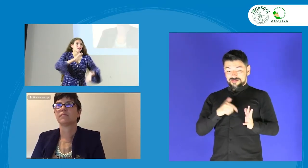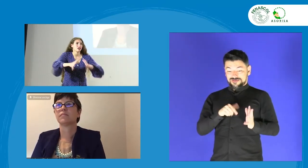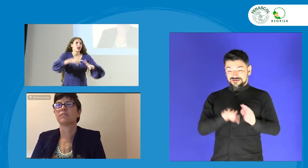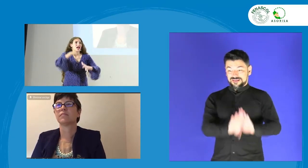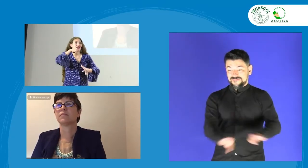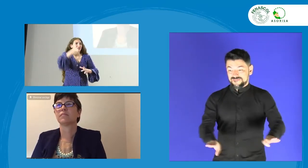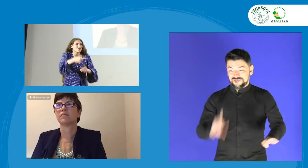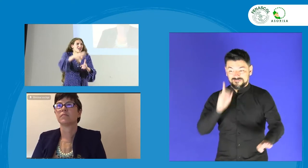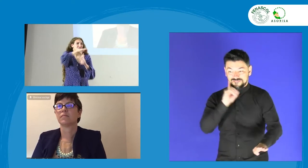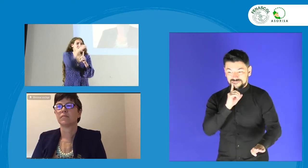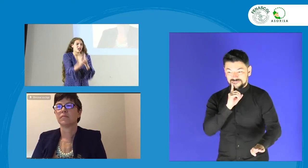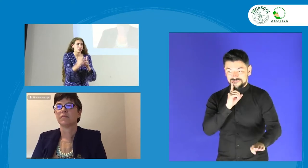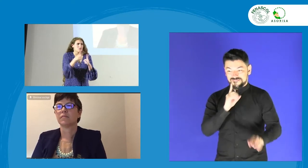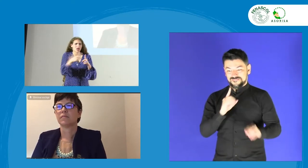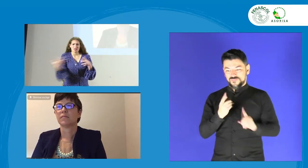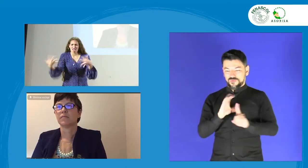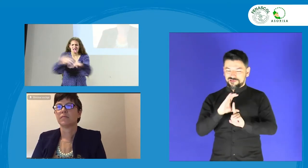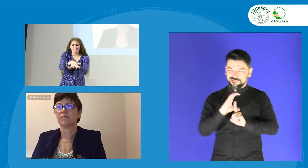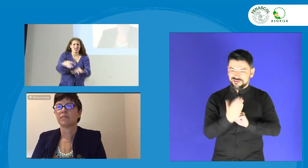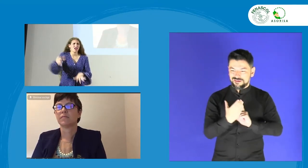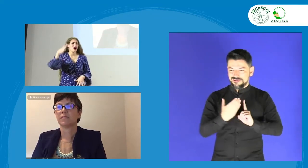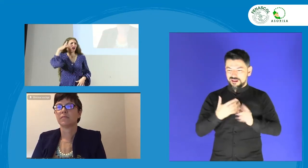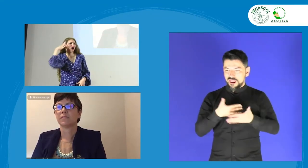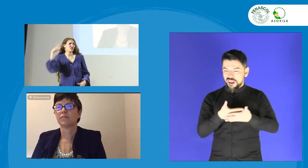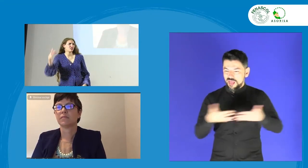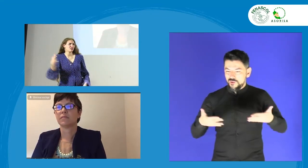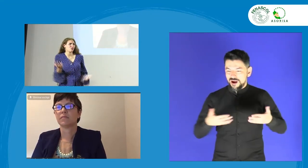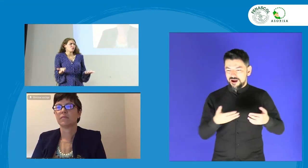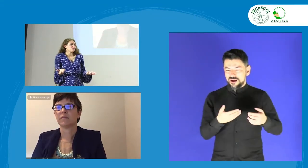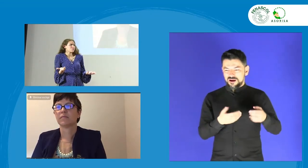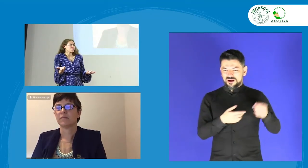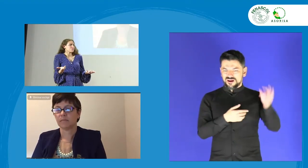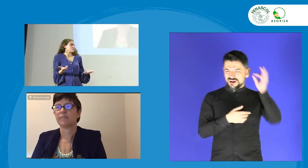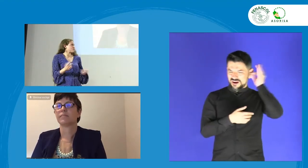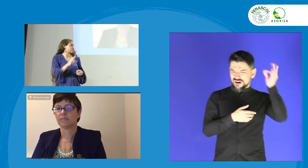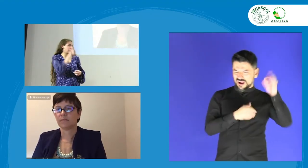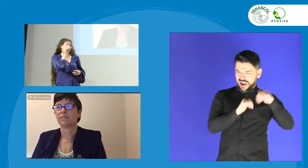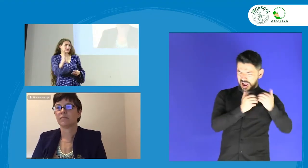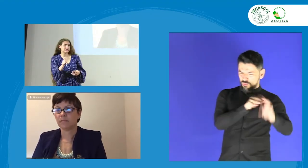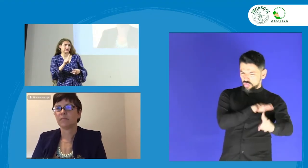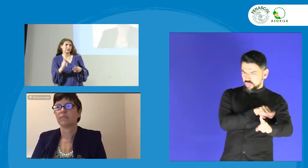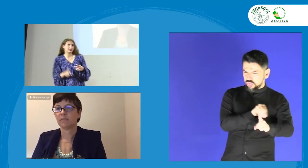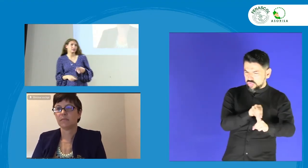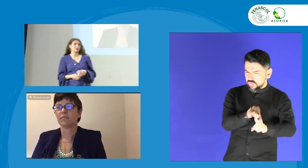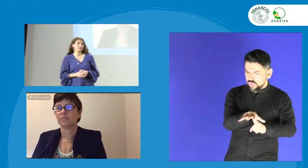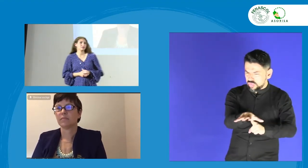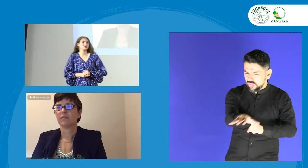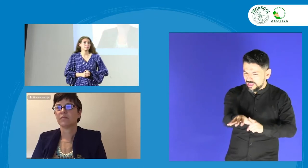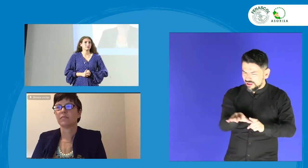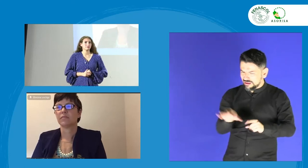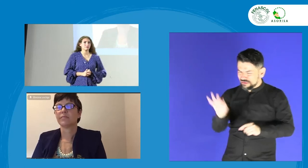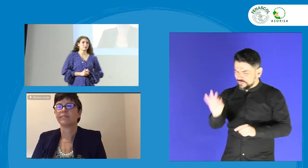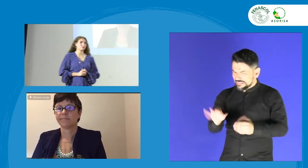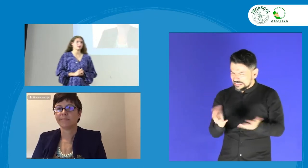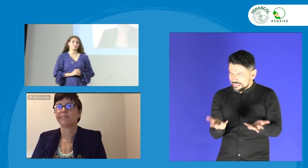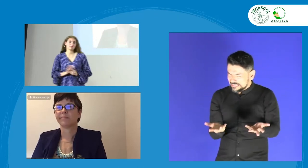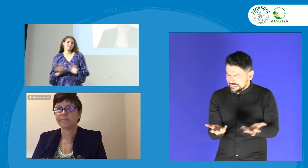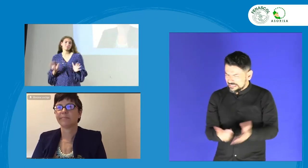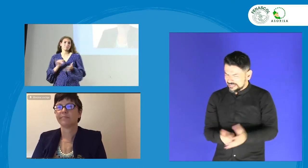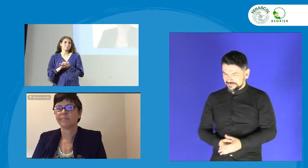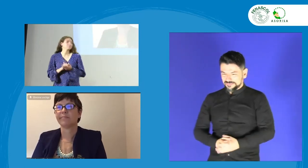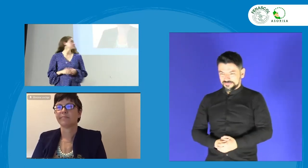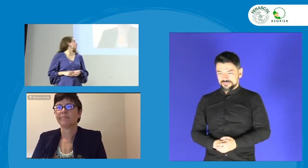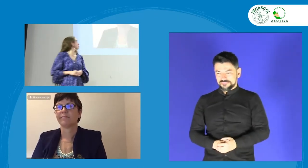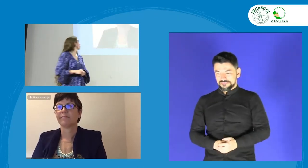Los profesores, obviamente, cuando están en estas aulas, son profesores oyentes que no